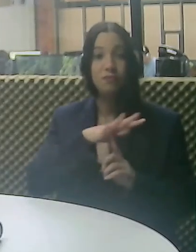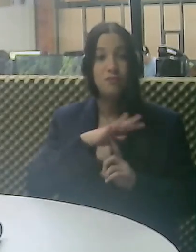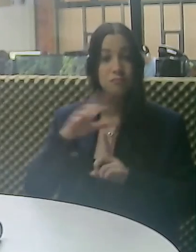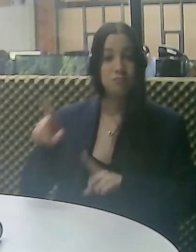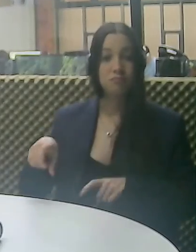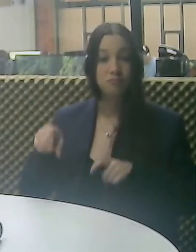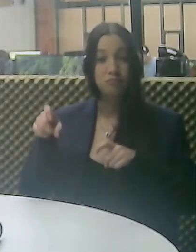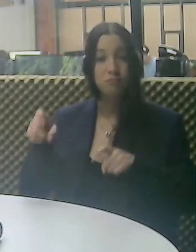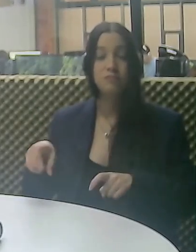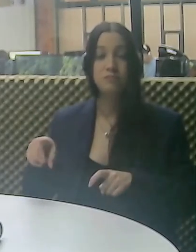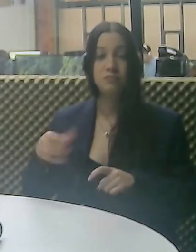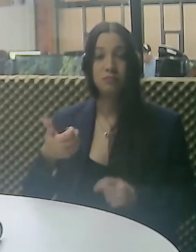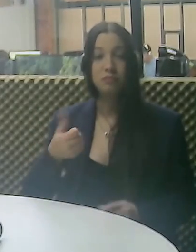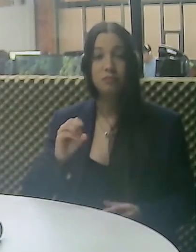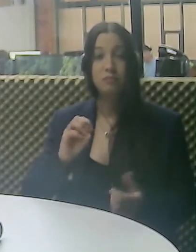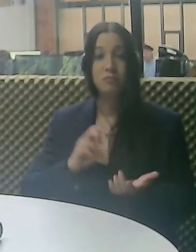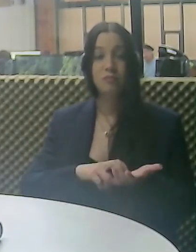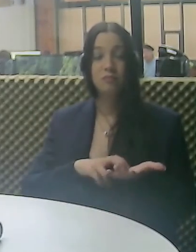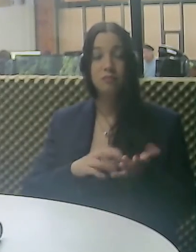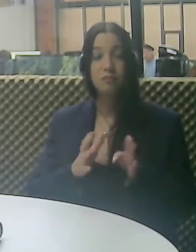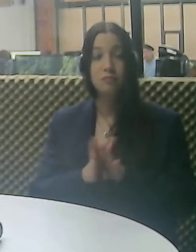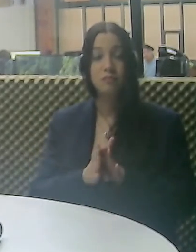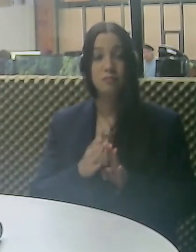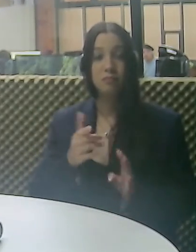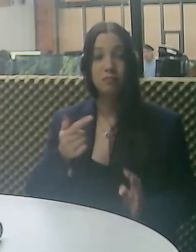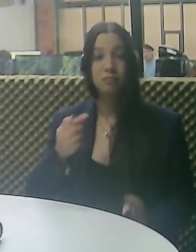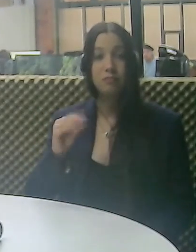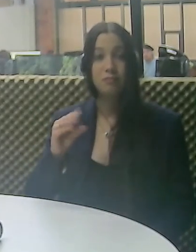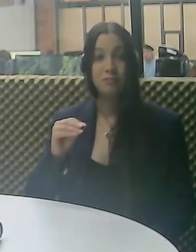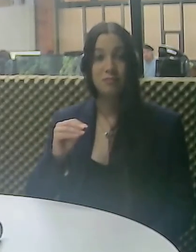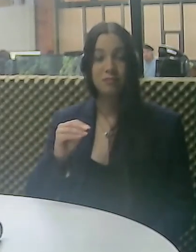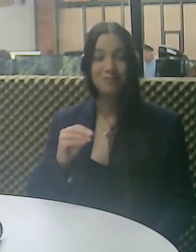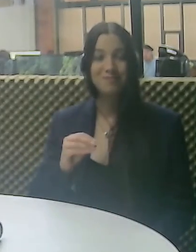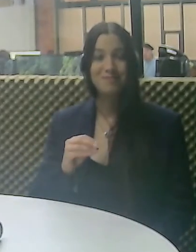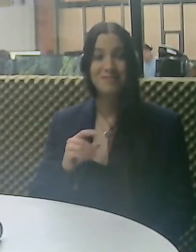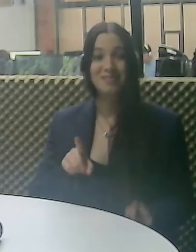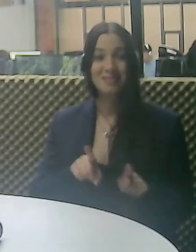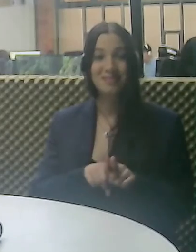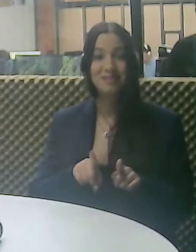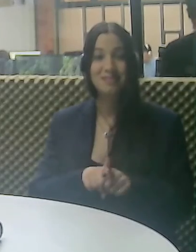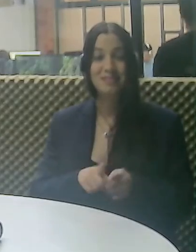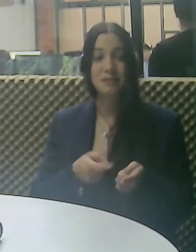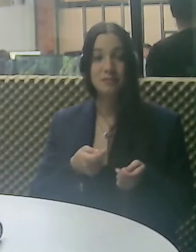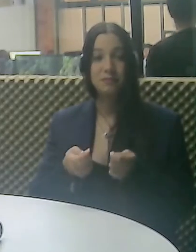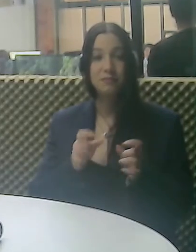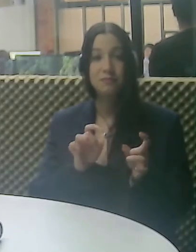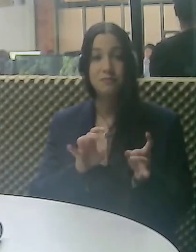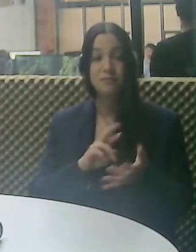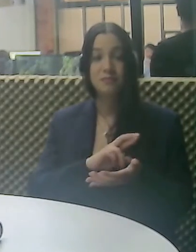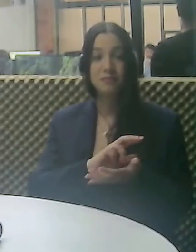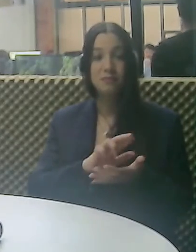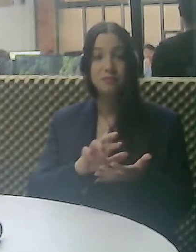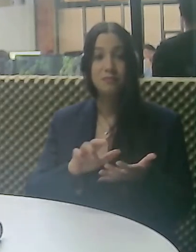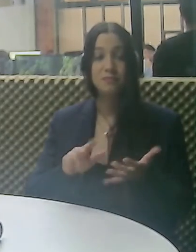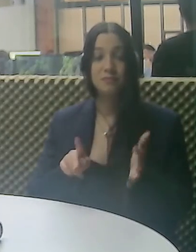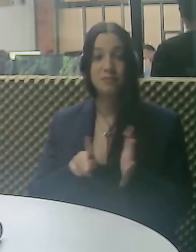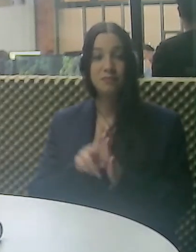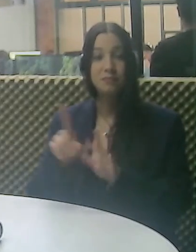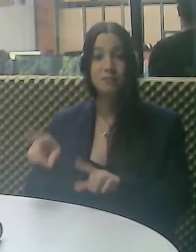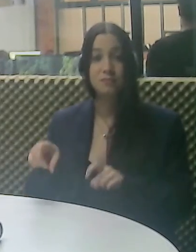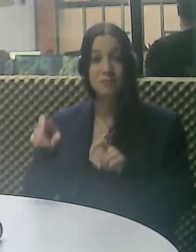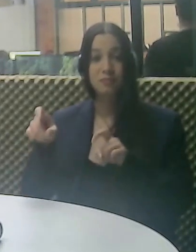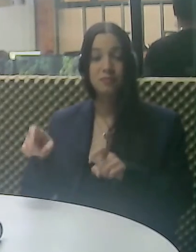Rurais, que ocorre das 10 da manhã até as 7 horas da noite. Há ainda a comercialização de diversos itens do campo